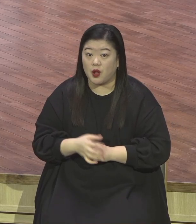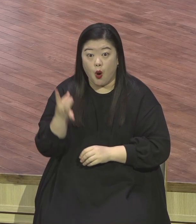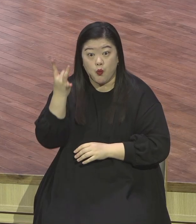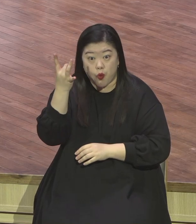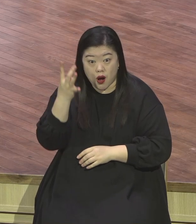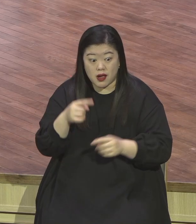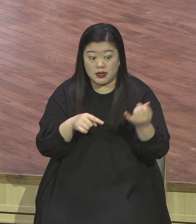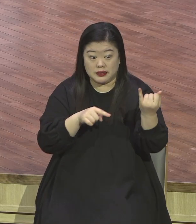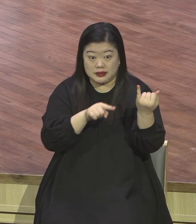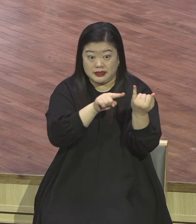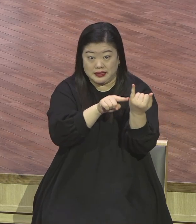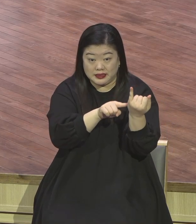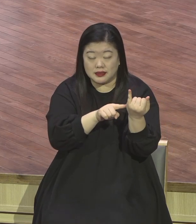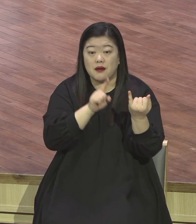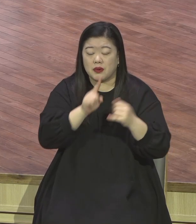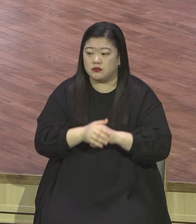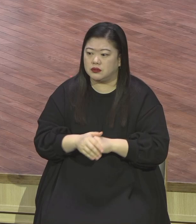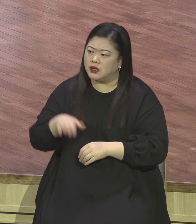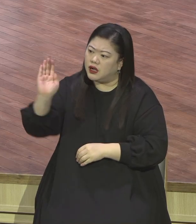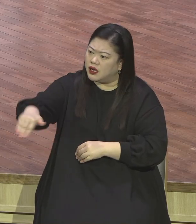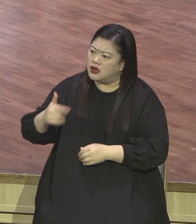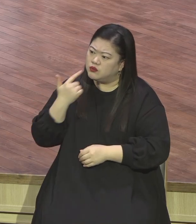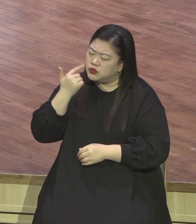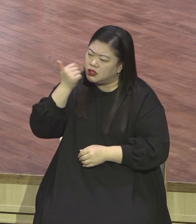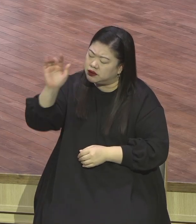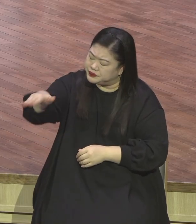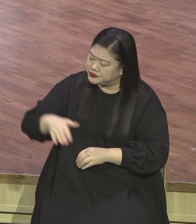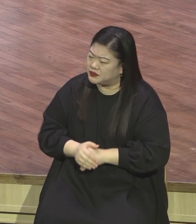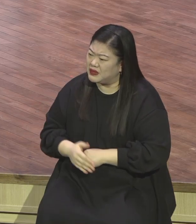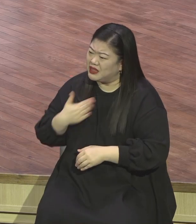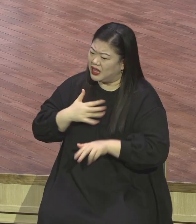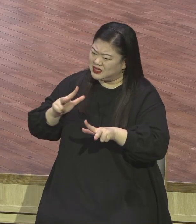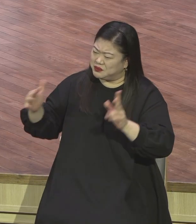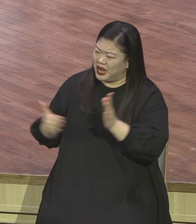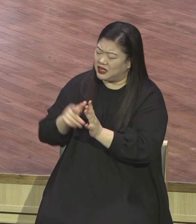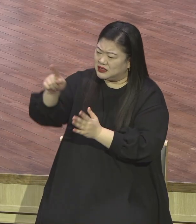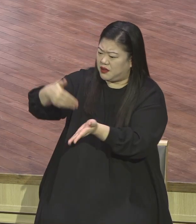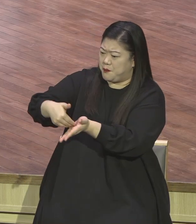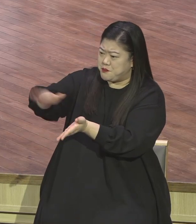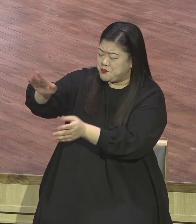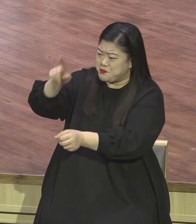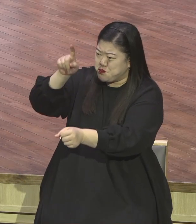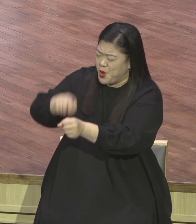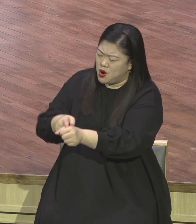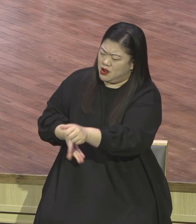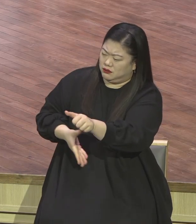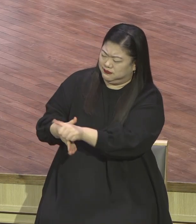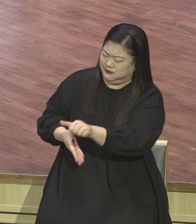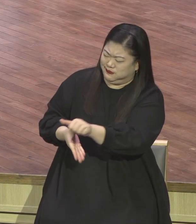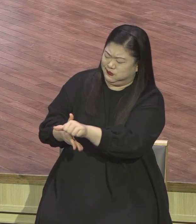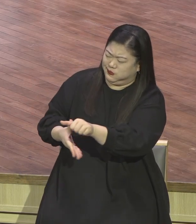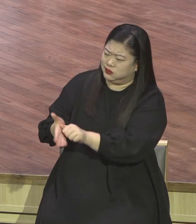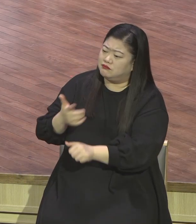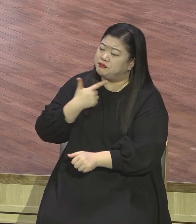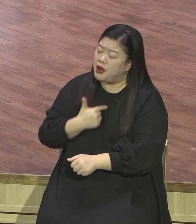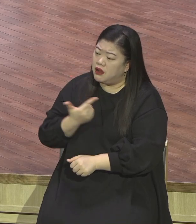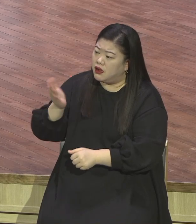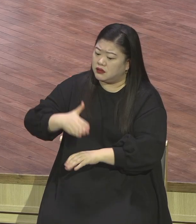나는 목사님을 쫓아내려고 온갖 짓을 다 했는데 백가지 나에게 대한 감사라니요